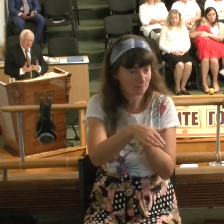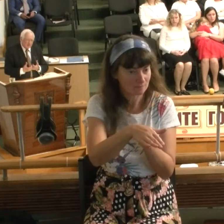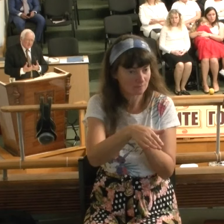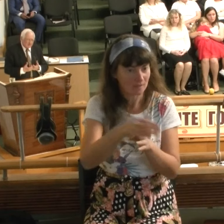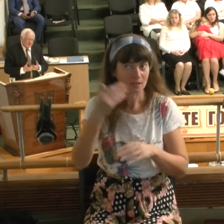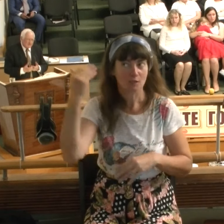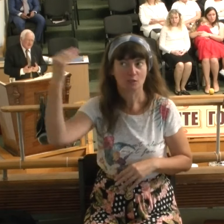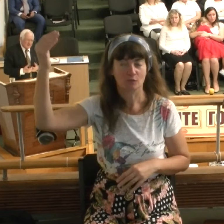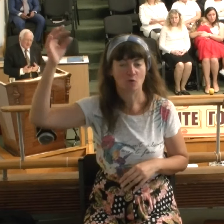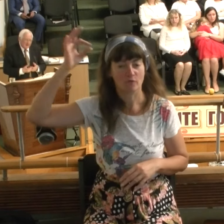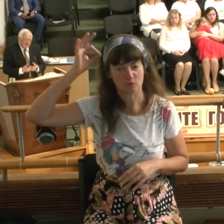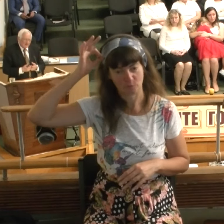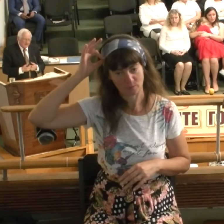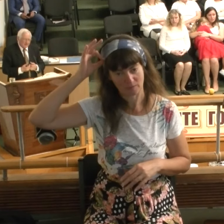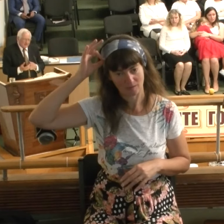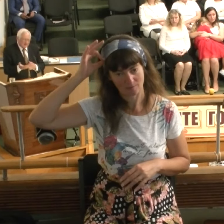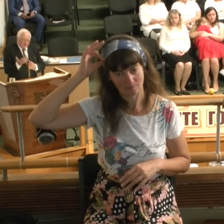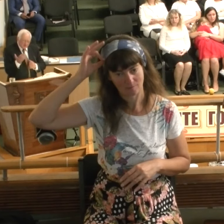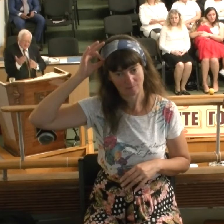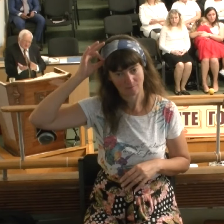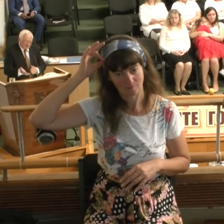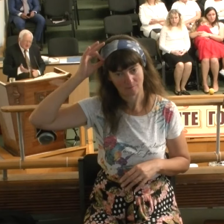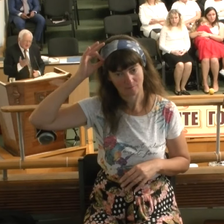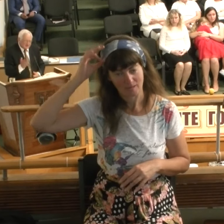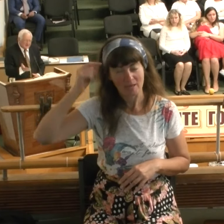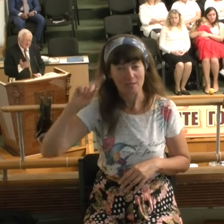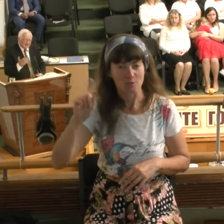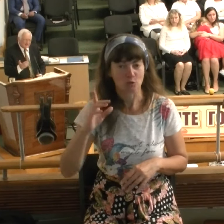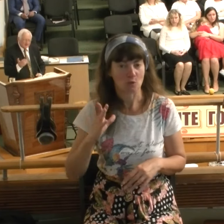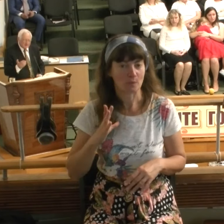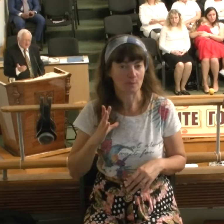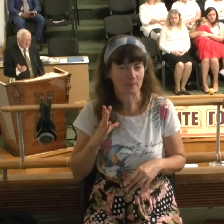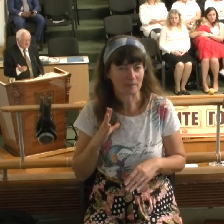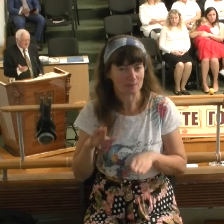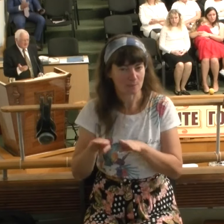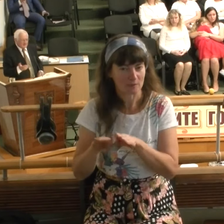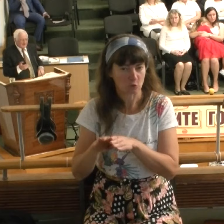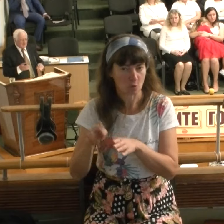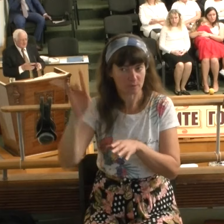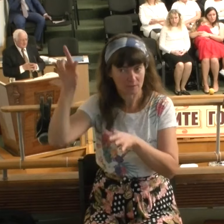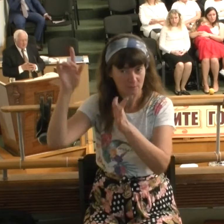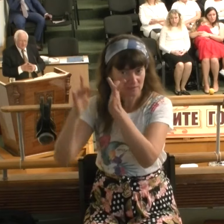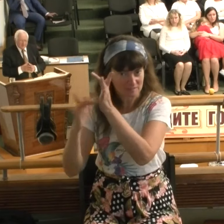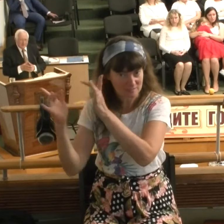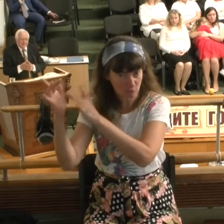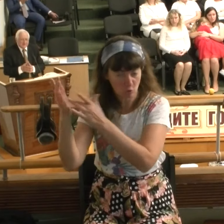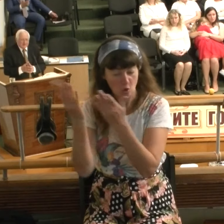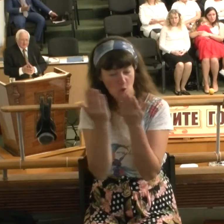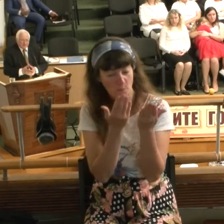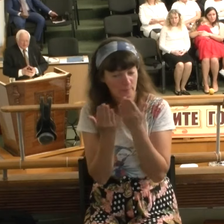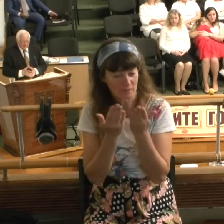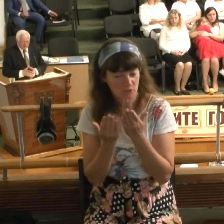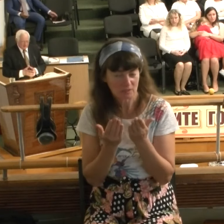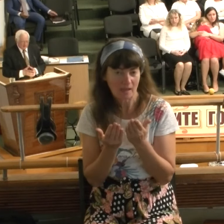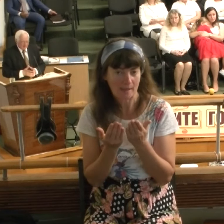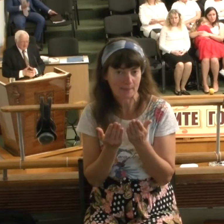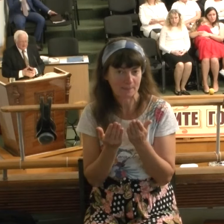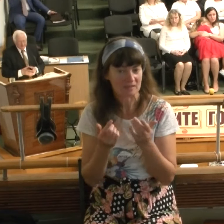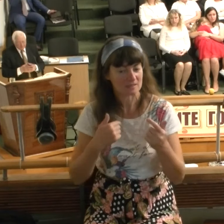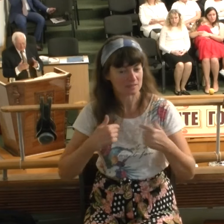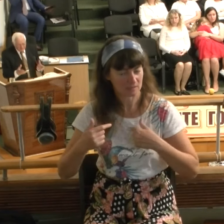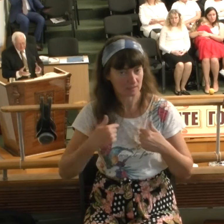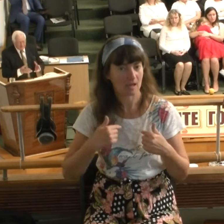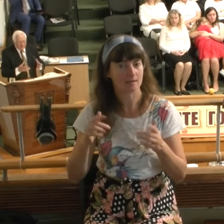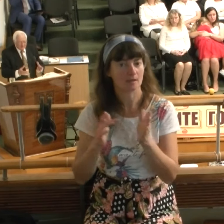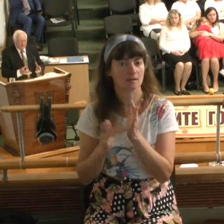чувствование, которое он имел, давайте мы прочитаем сейчас ряд мест, как он вел себя в этих